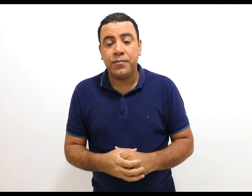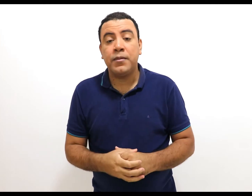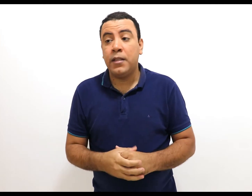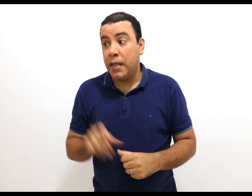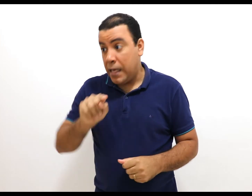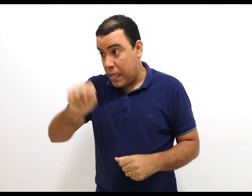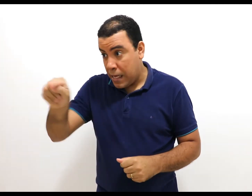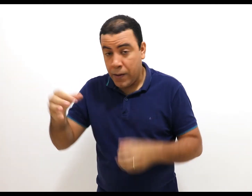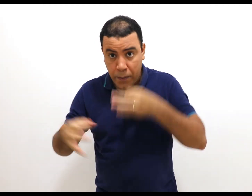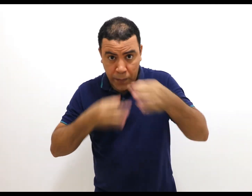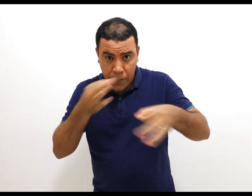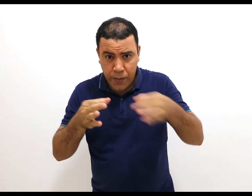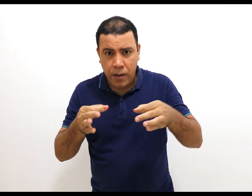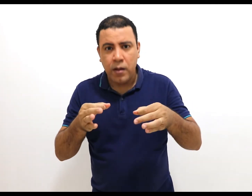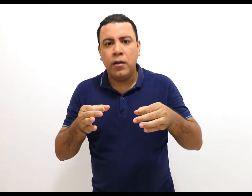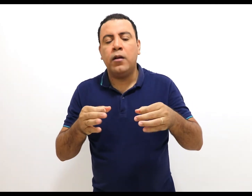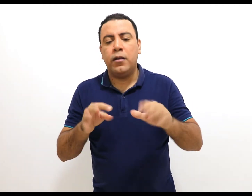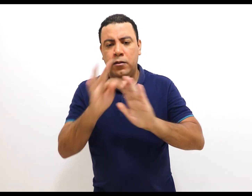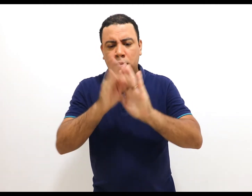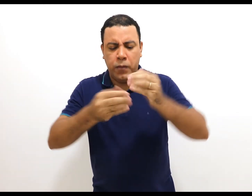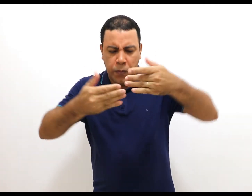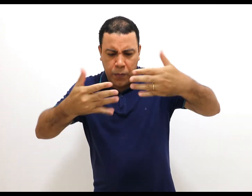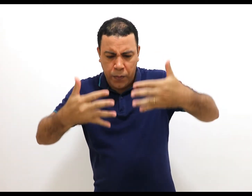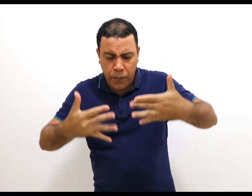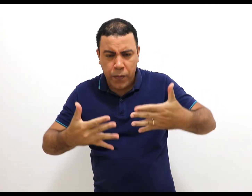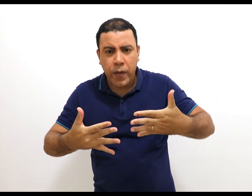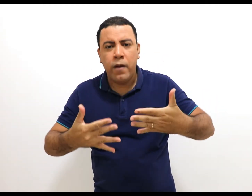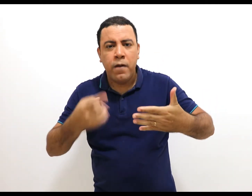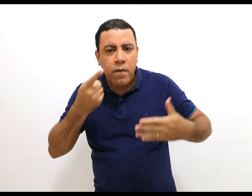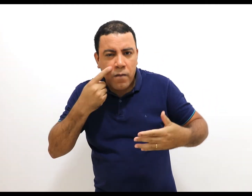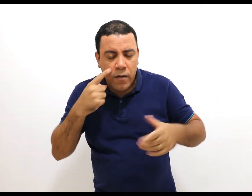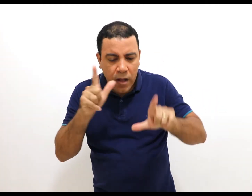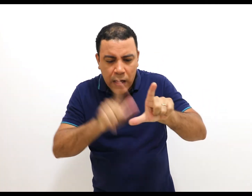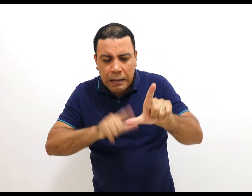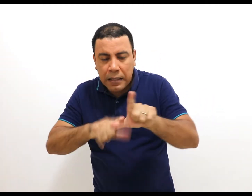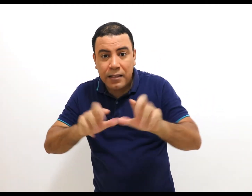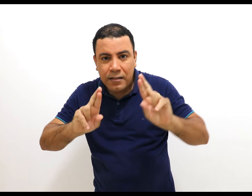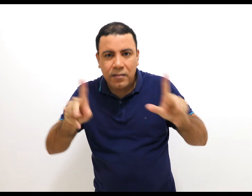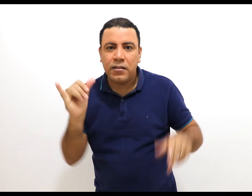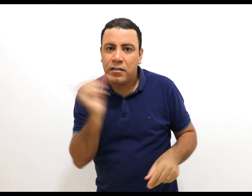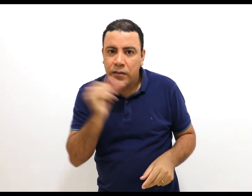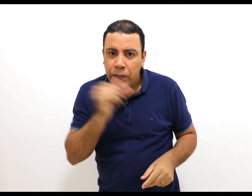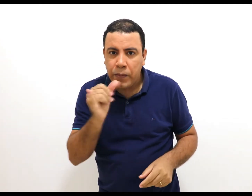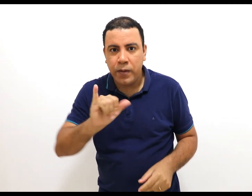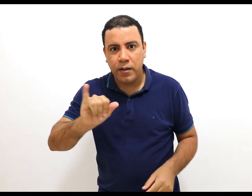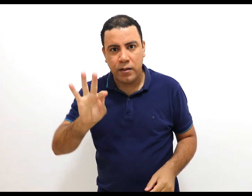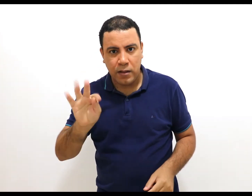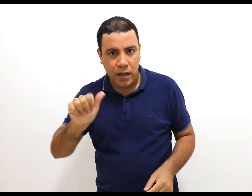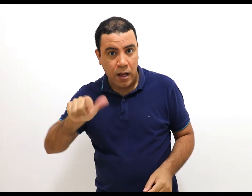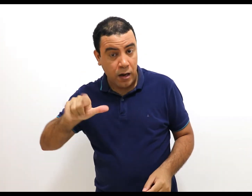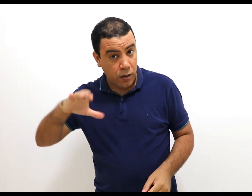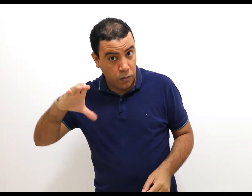Selecionamos 2 discentes dos cursos superiores, um de licenciatura em Ciências da Computação,